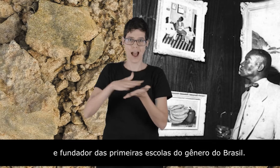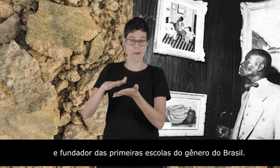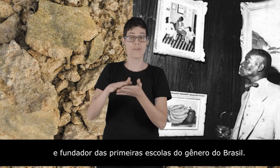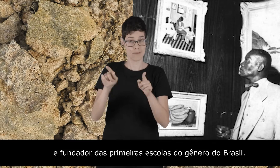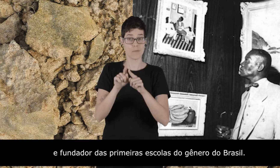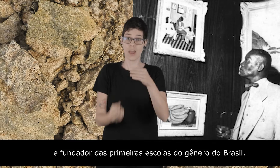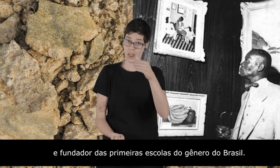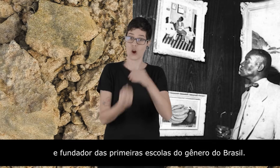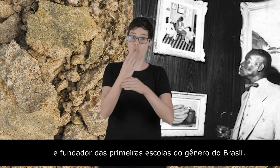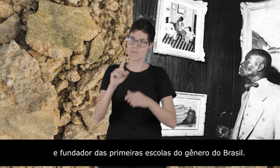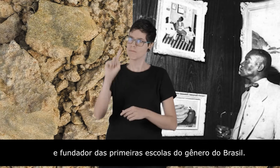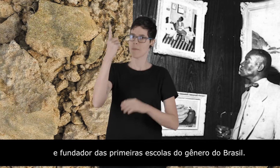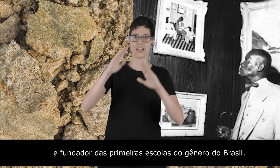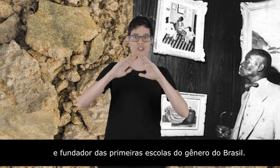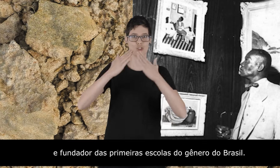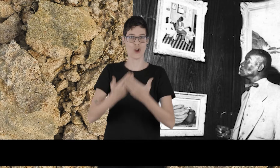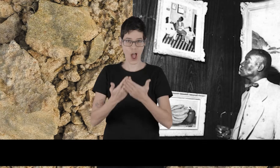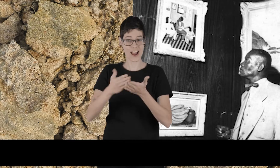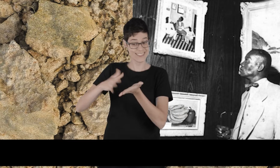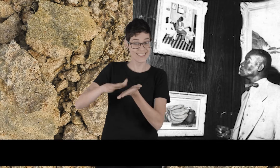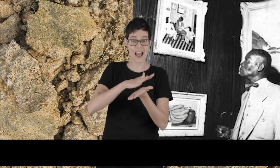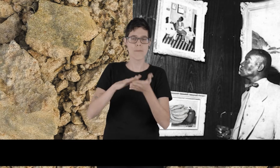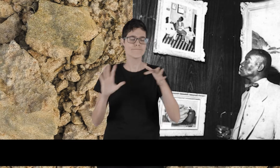das primeiras escolas do gênero do Brasil.